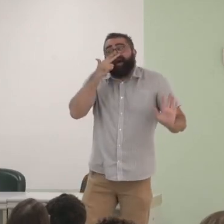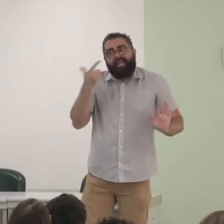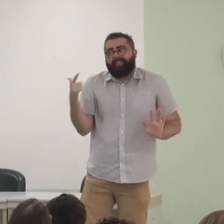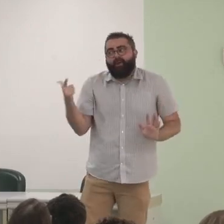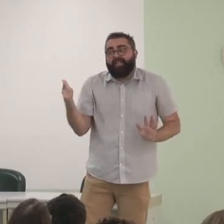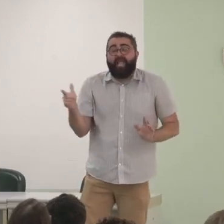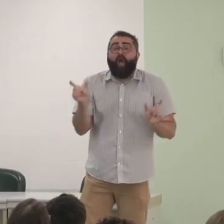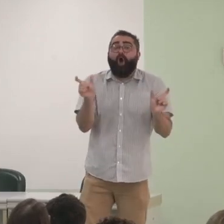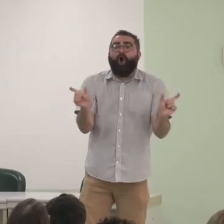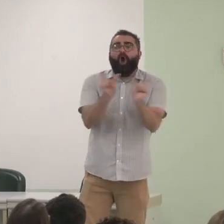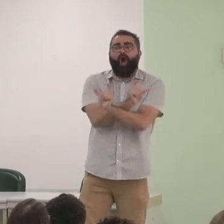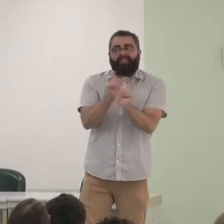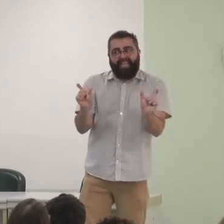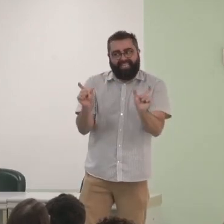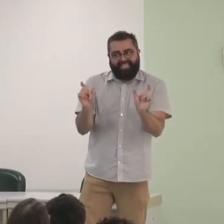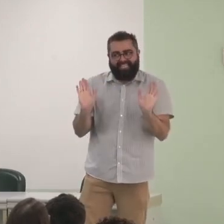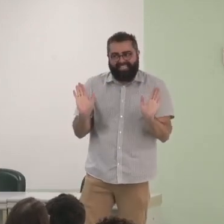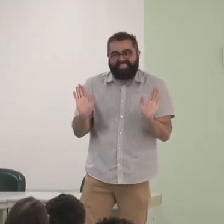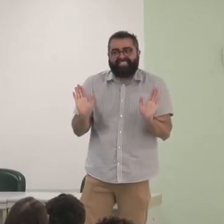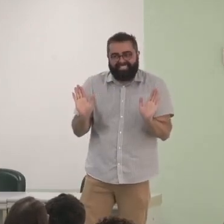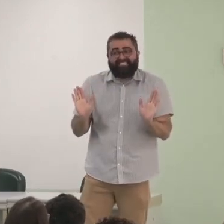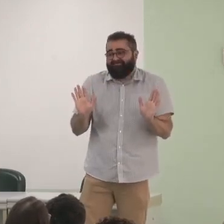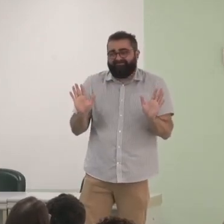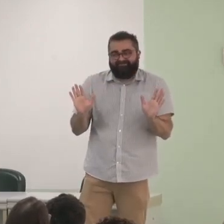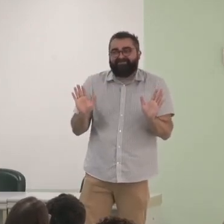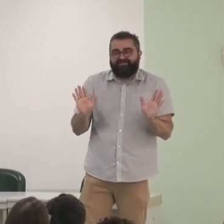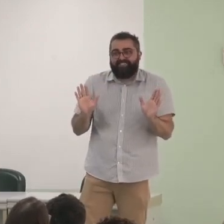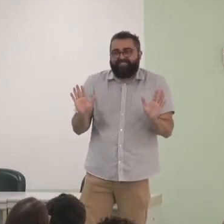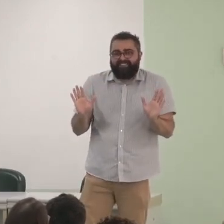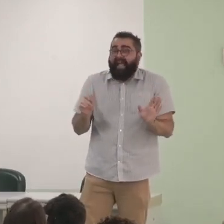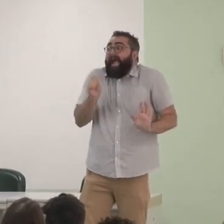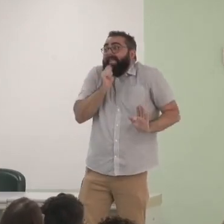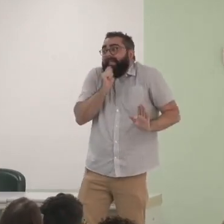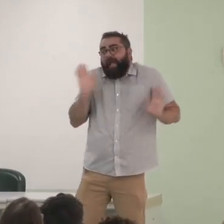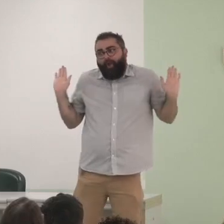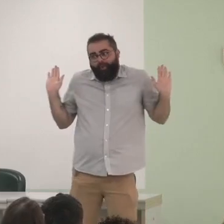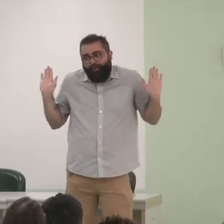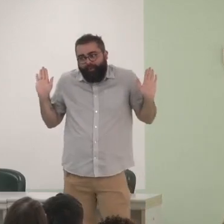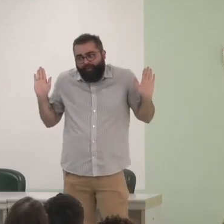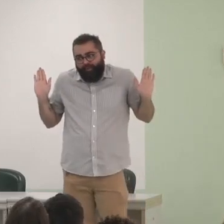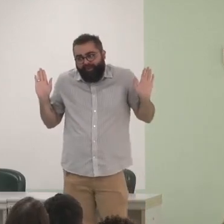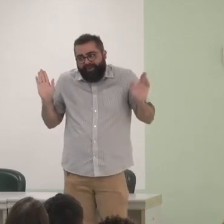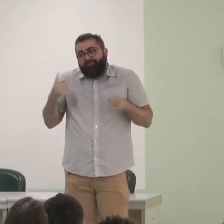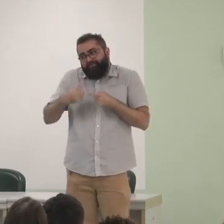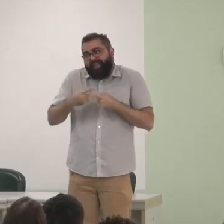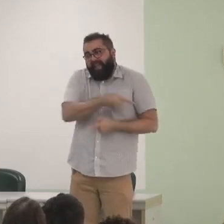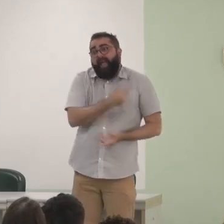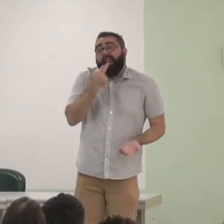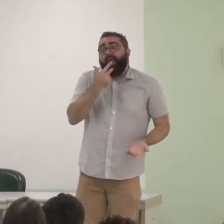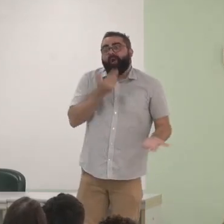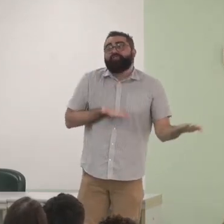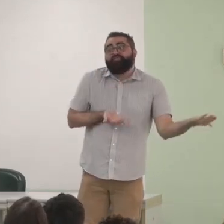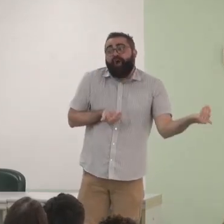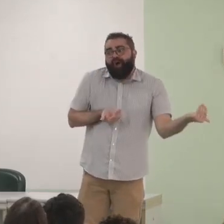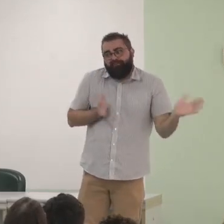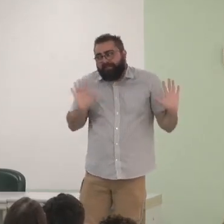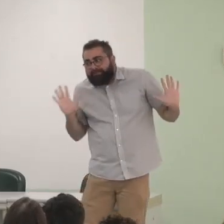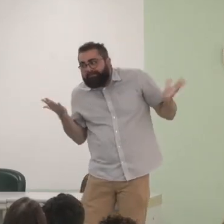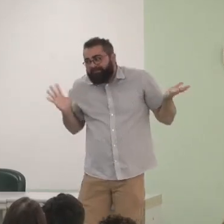Então, parece que não há uma ordenação, parece que ainda não há uma ordenação, já que é uma